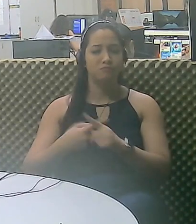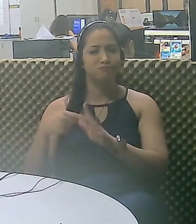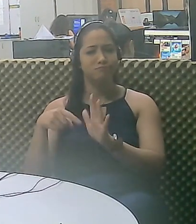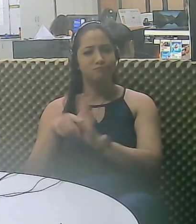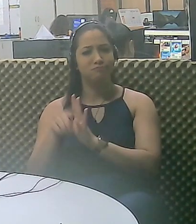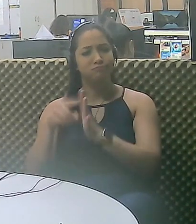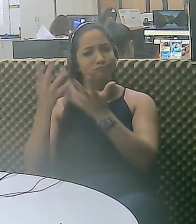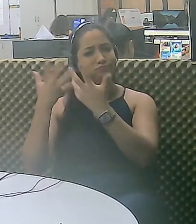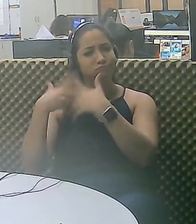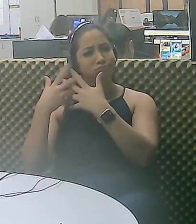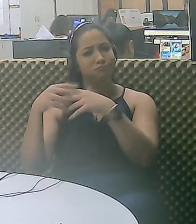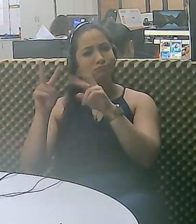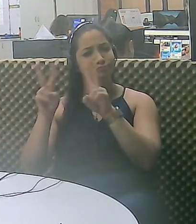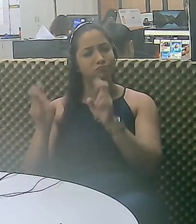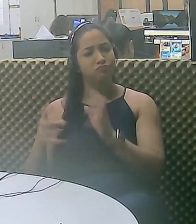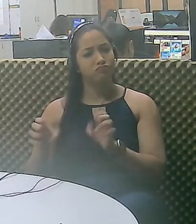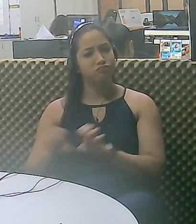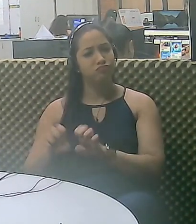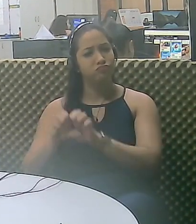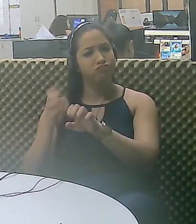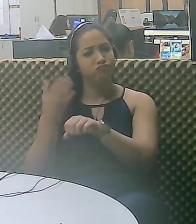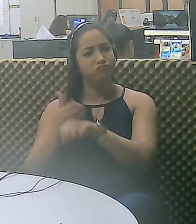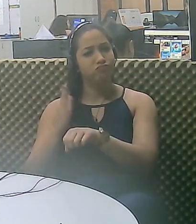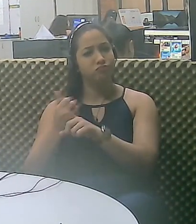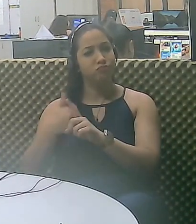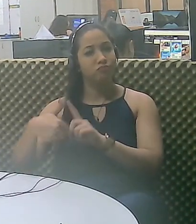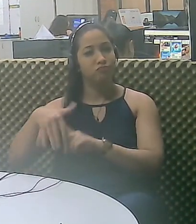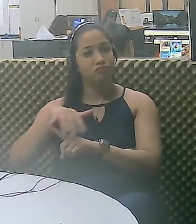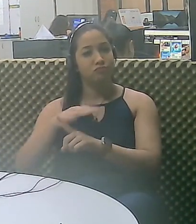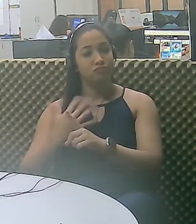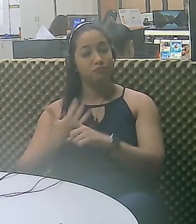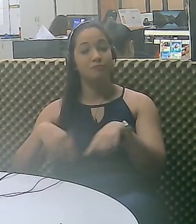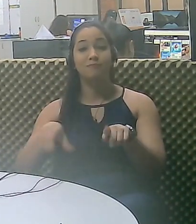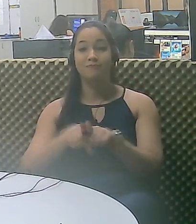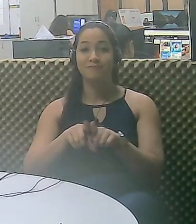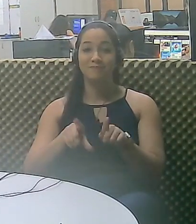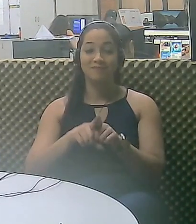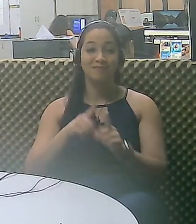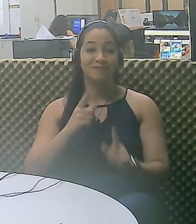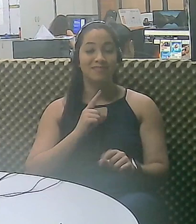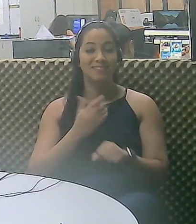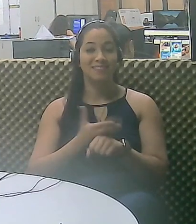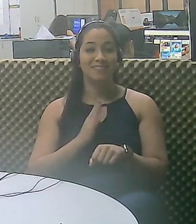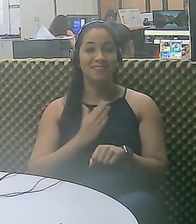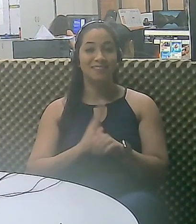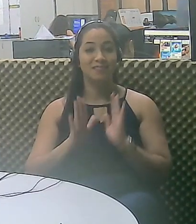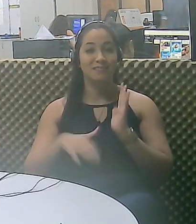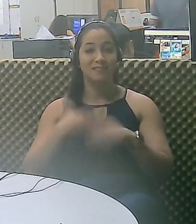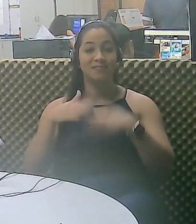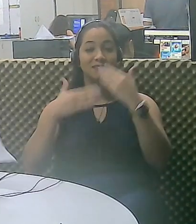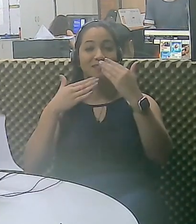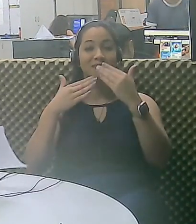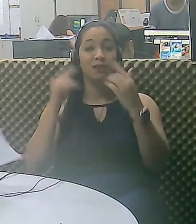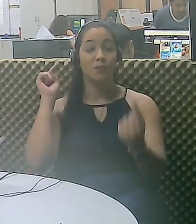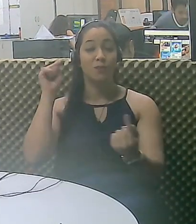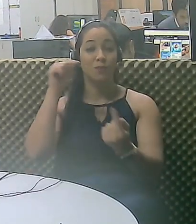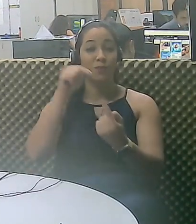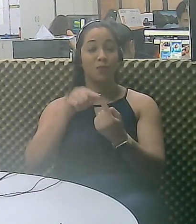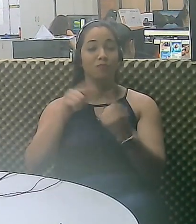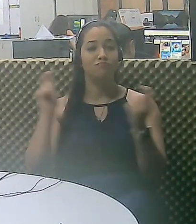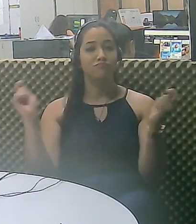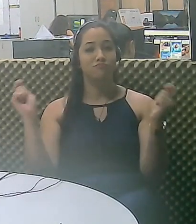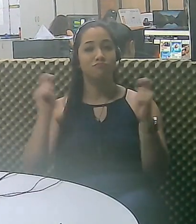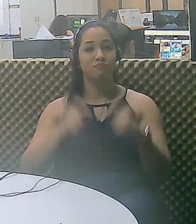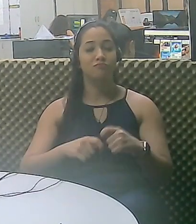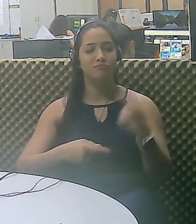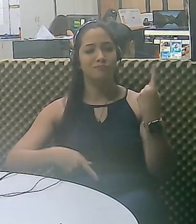questionamentos e reflexões sobre estruturas e práticas sociais. Além disso, a atividade foi desenvolvida com a finalidade de